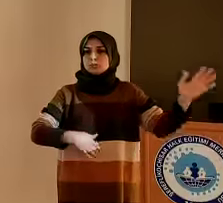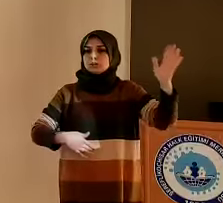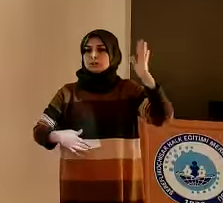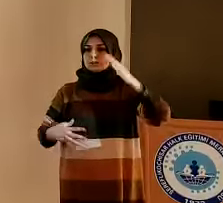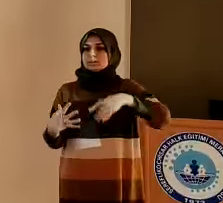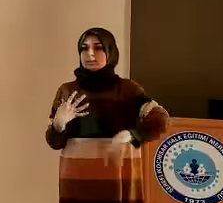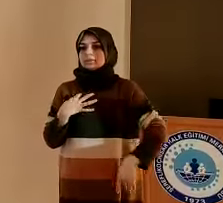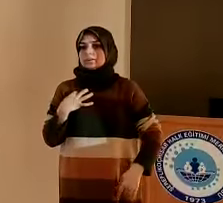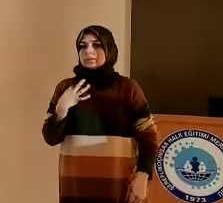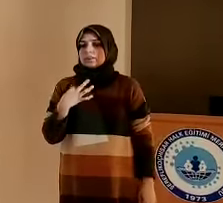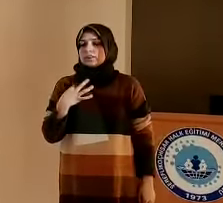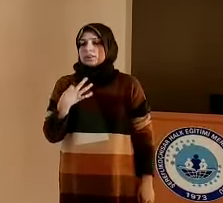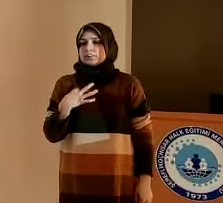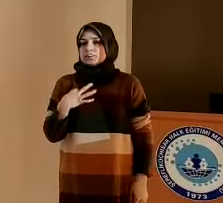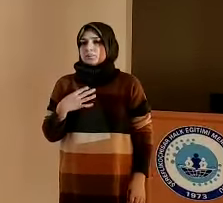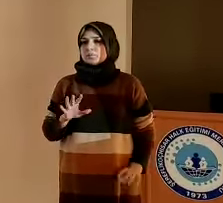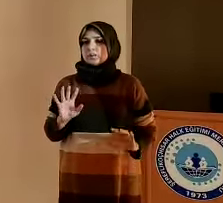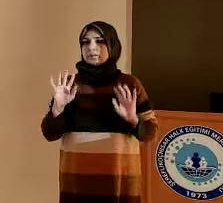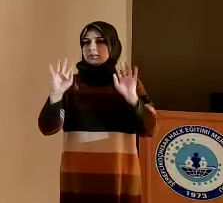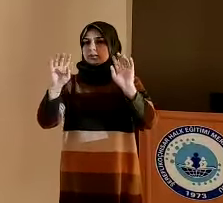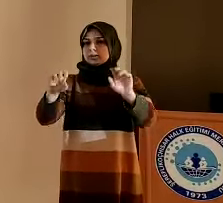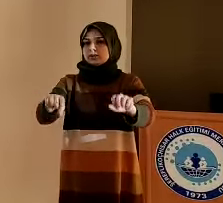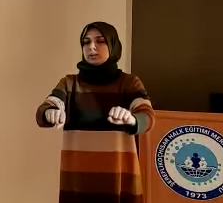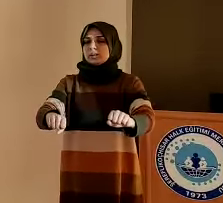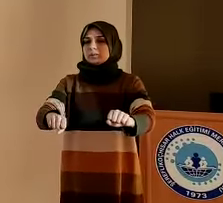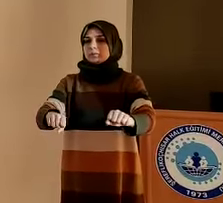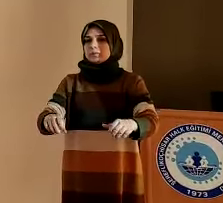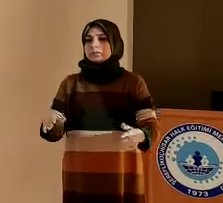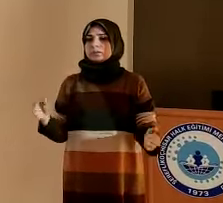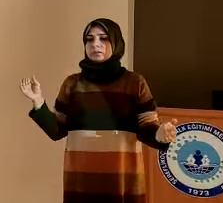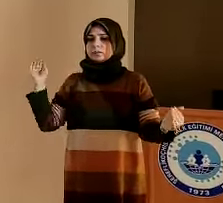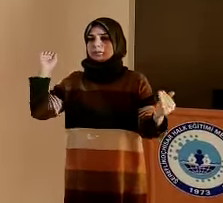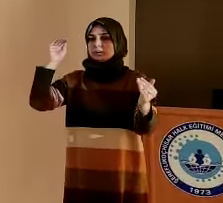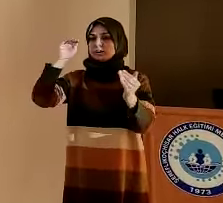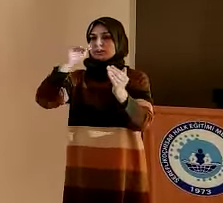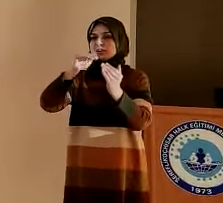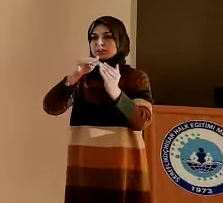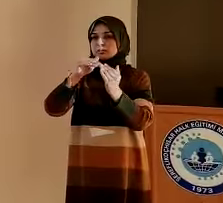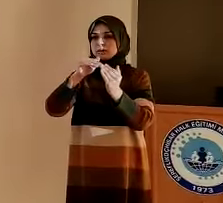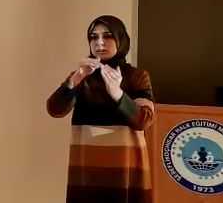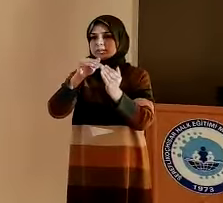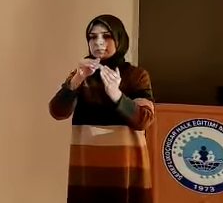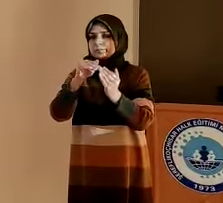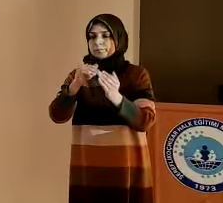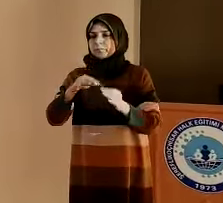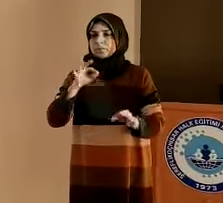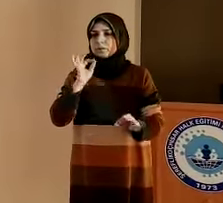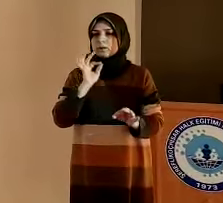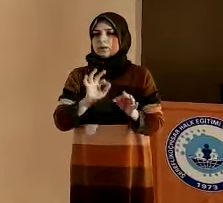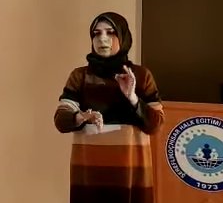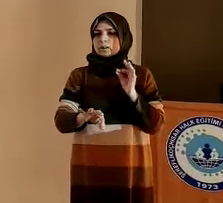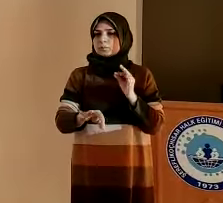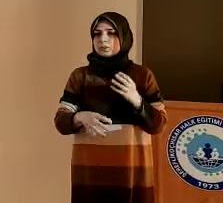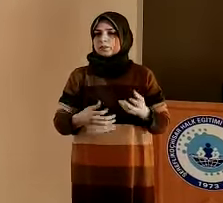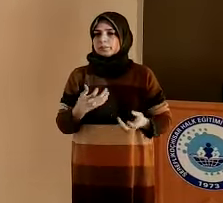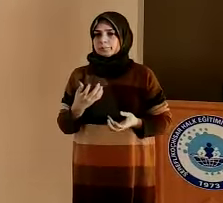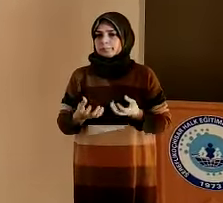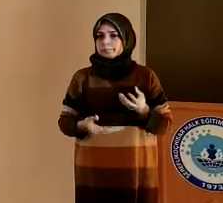vurmak, yakas etmek, yakalamak, yakışmak, yakmak,